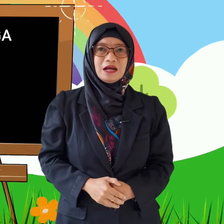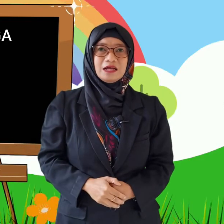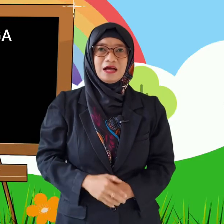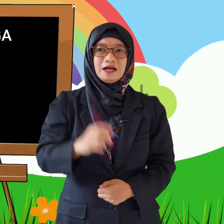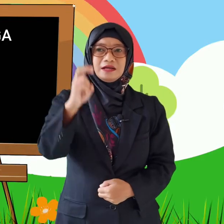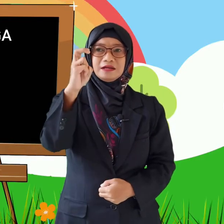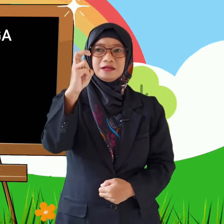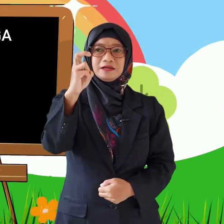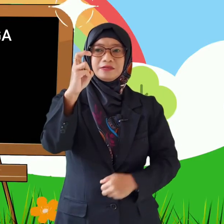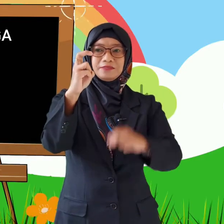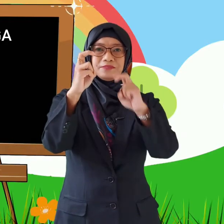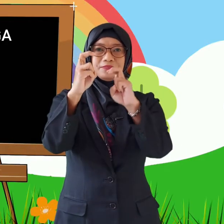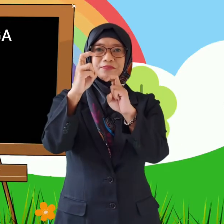Tangga.